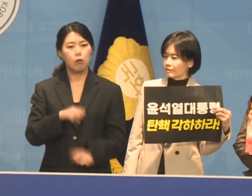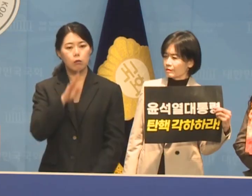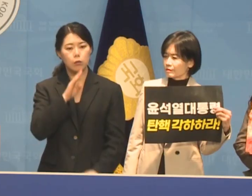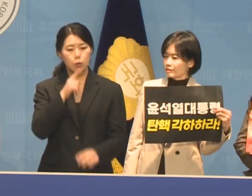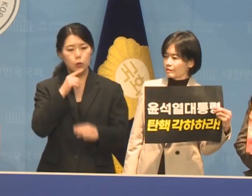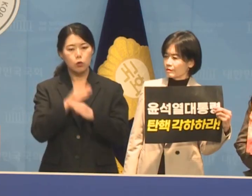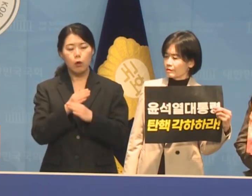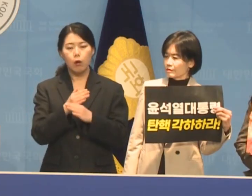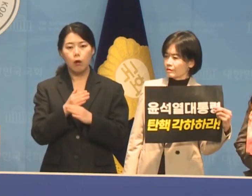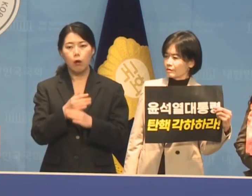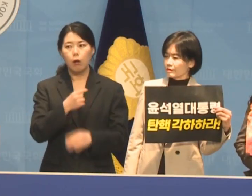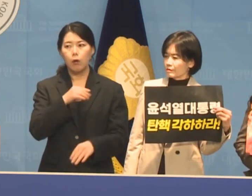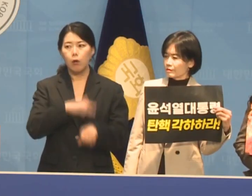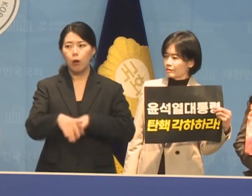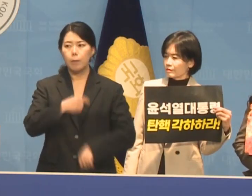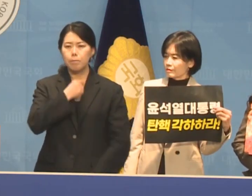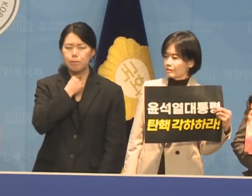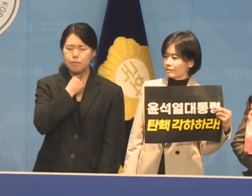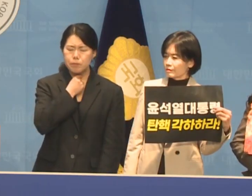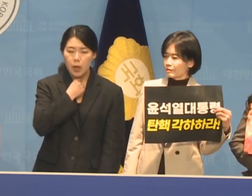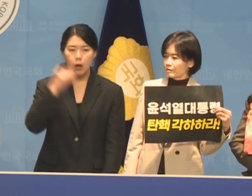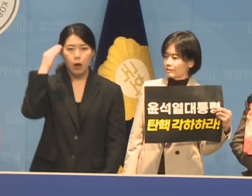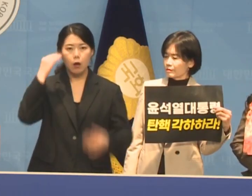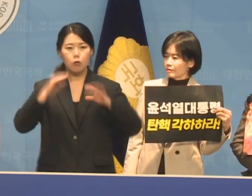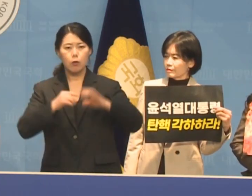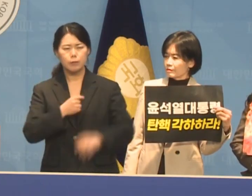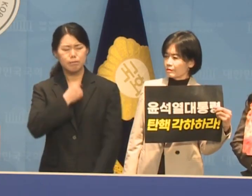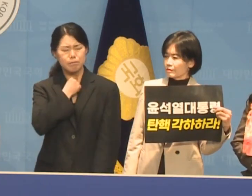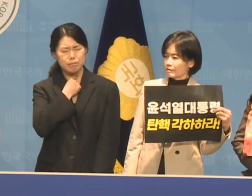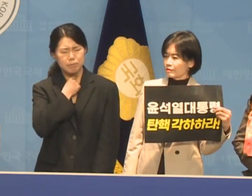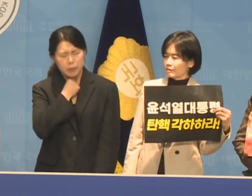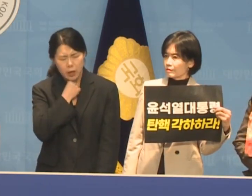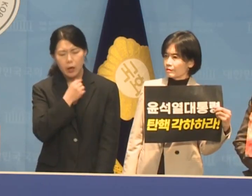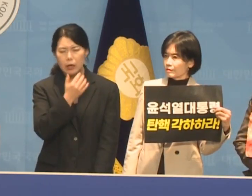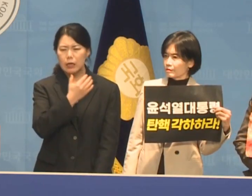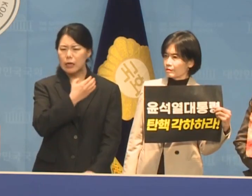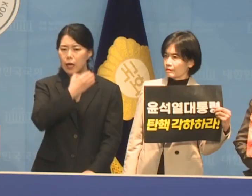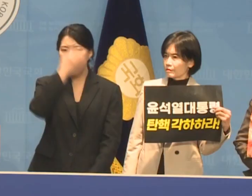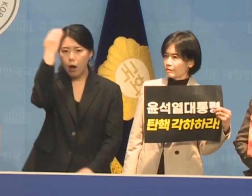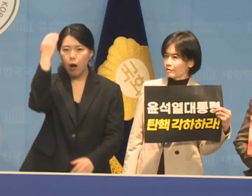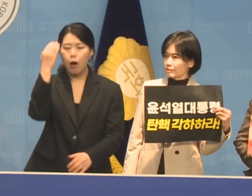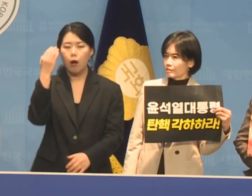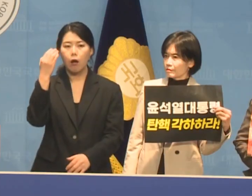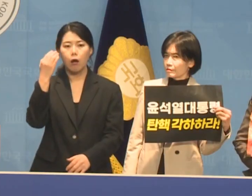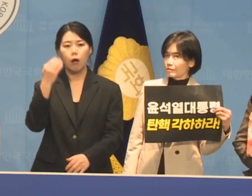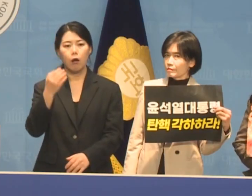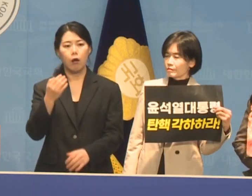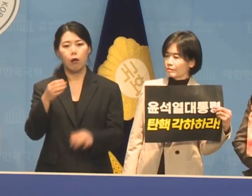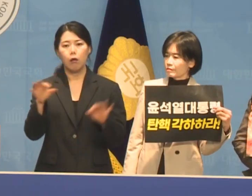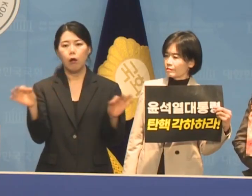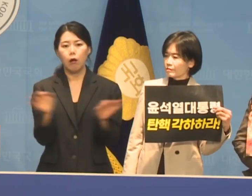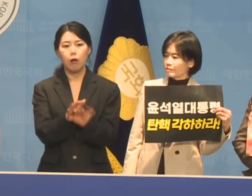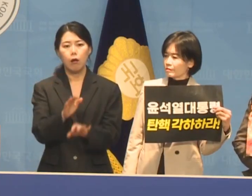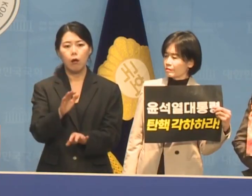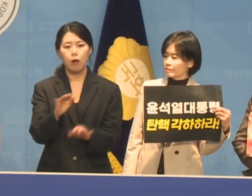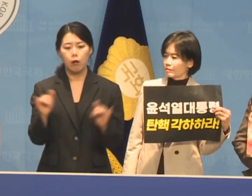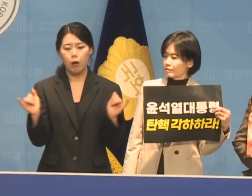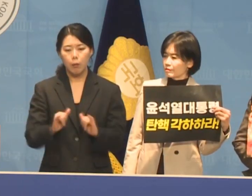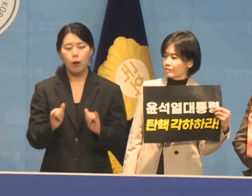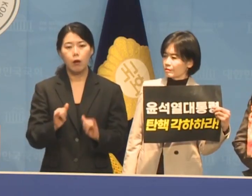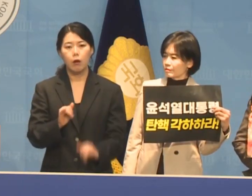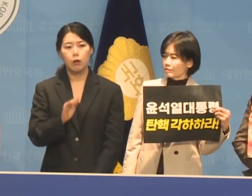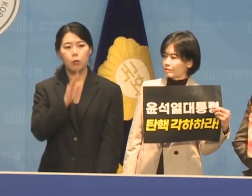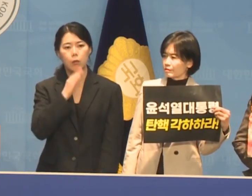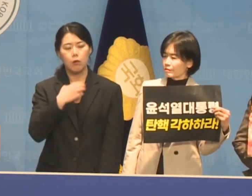민주주의를 갈구하며 대한민국을 희망의 등대로 바라보는 북한 주민들의 희망이 사라지게 될까 봐